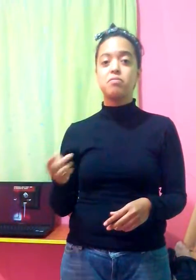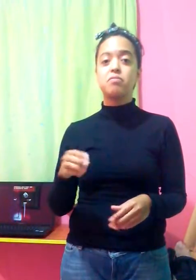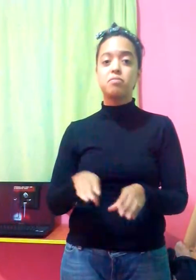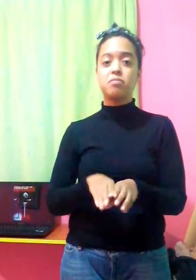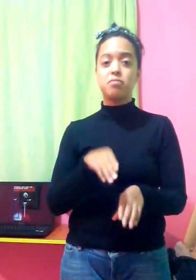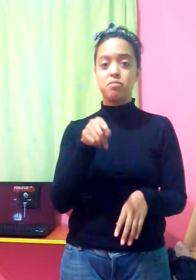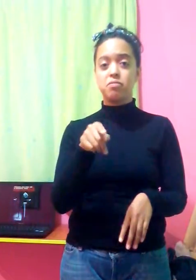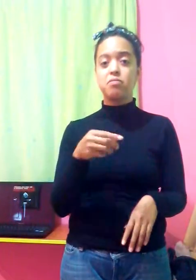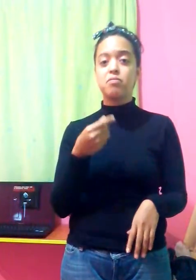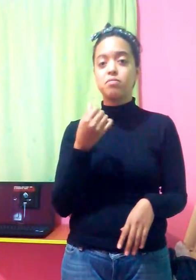pilinguis.